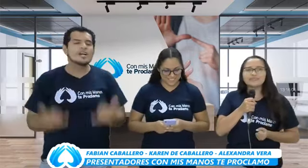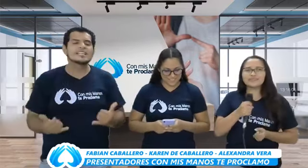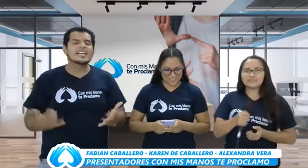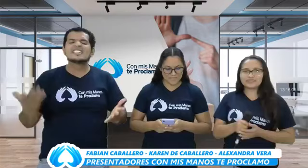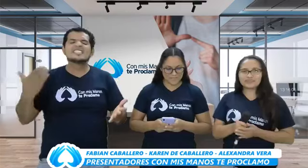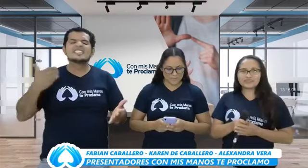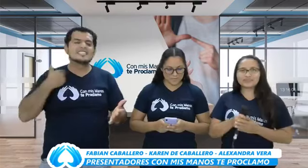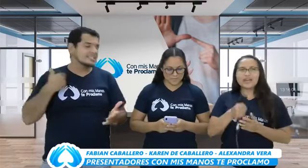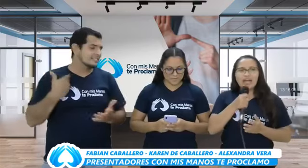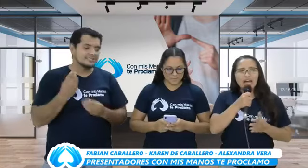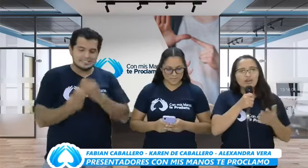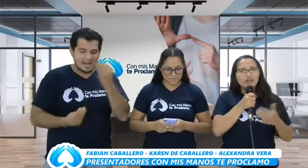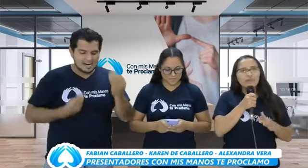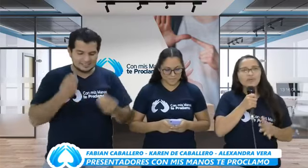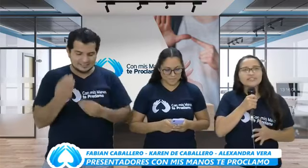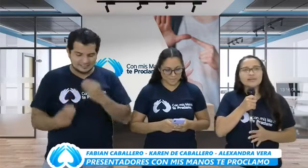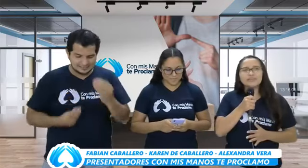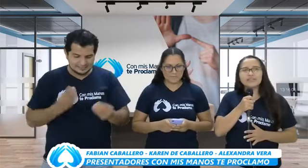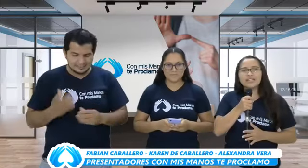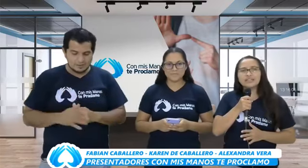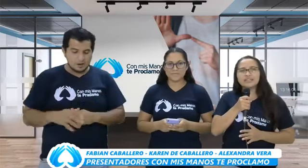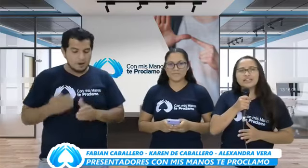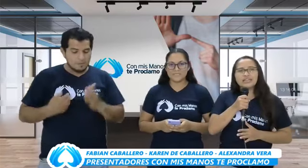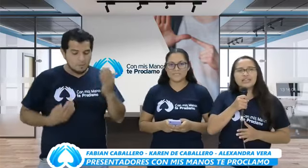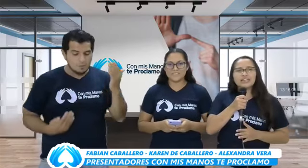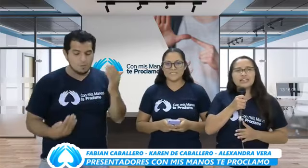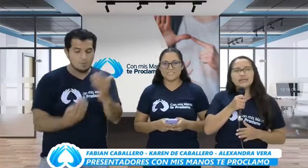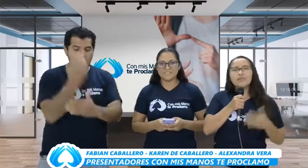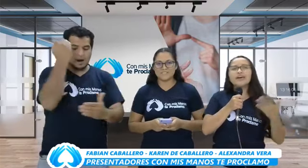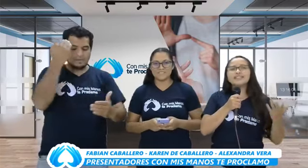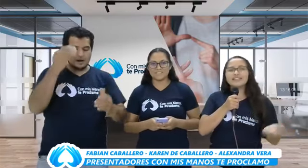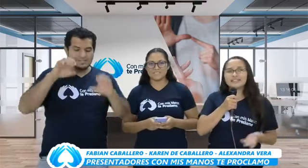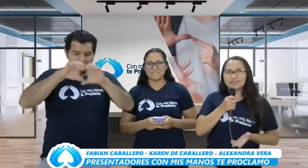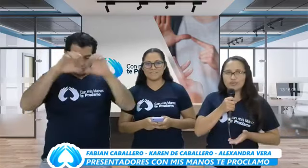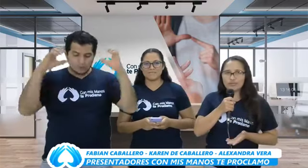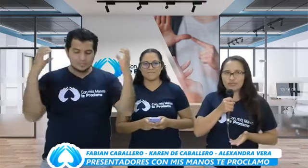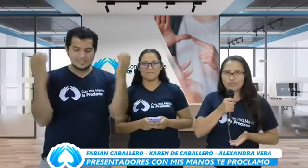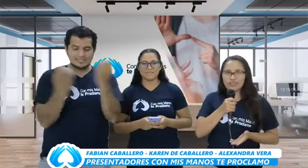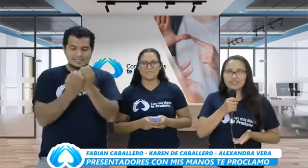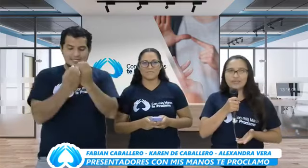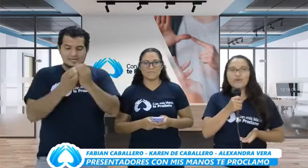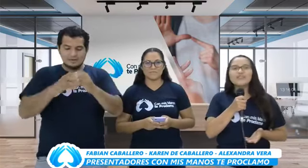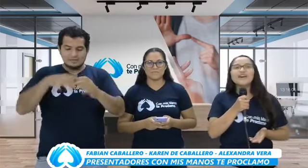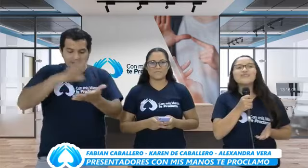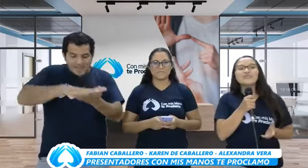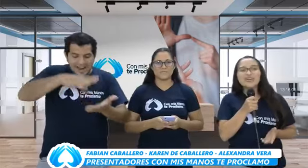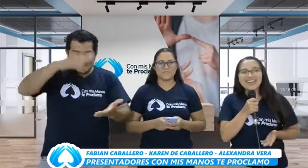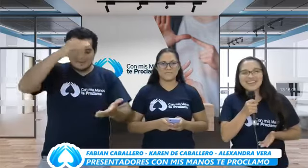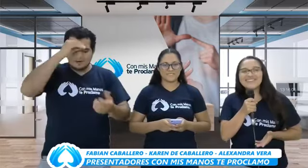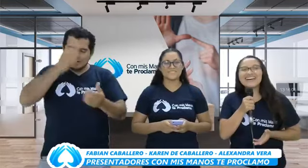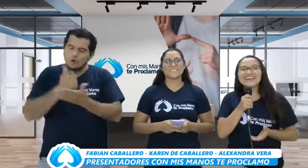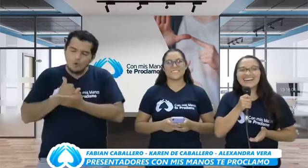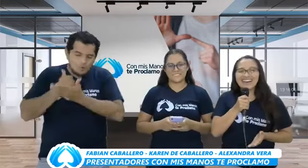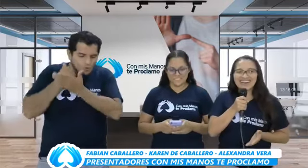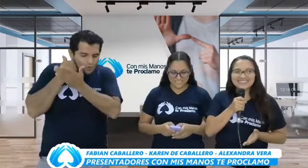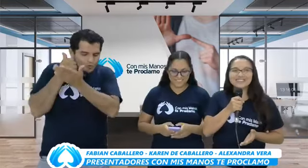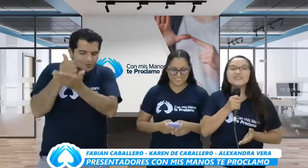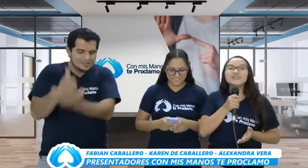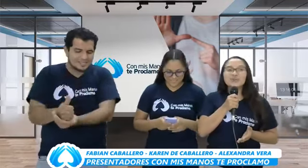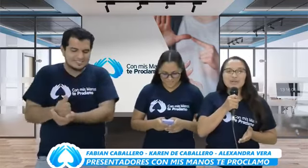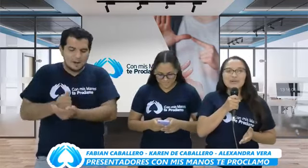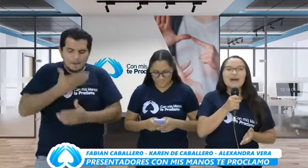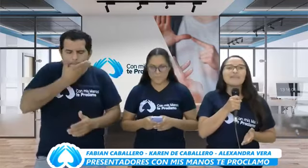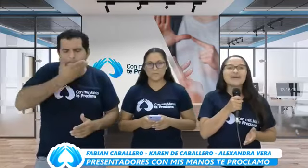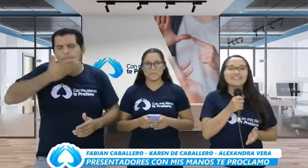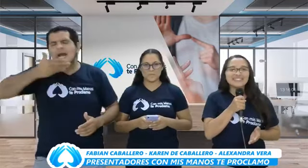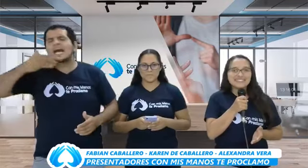amén. Ahora pues también, ¿qué vamos a hacer en este momento? A ver, tenemos una nueva clase,